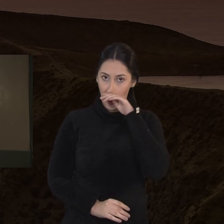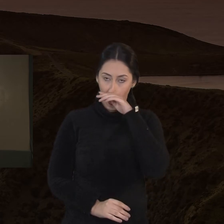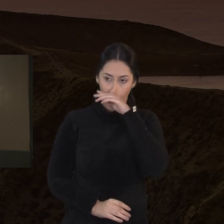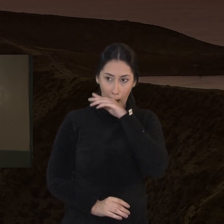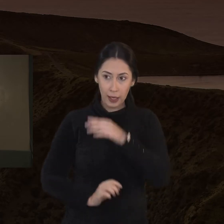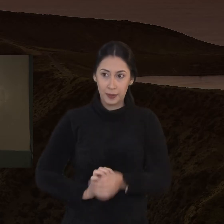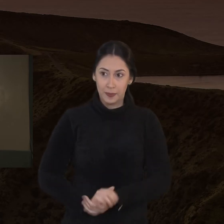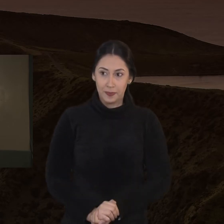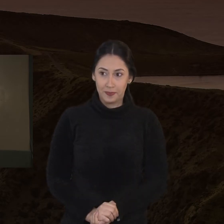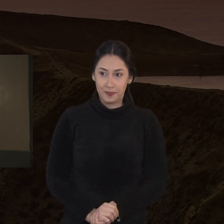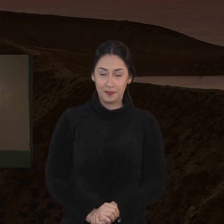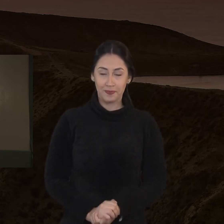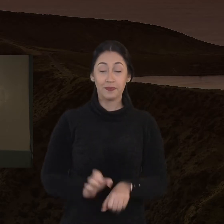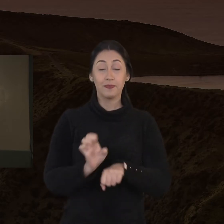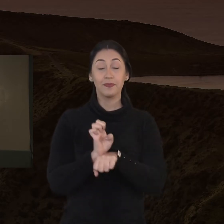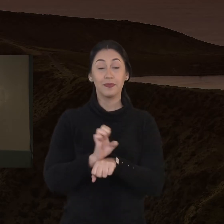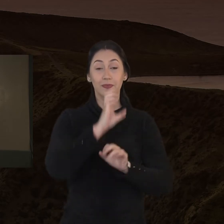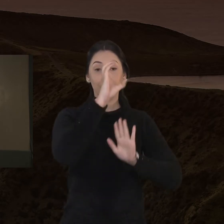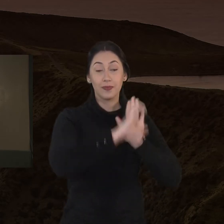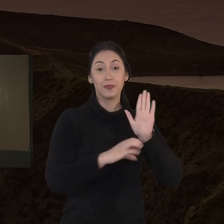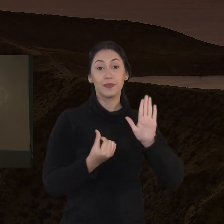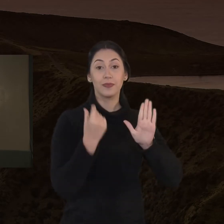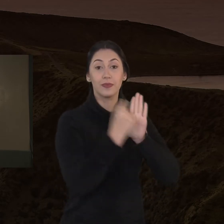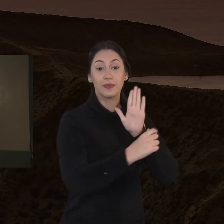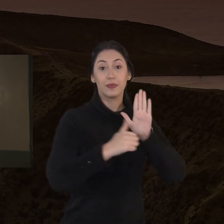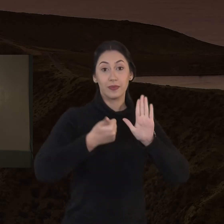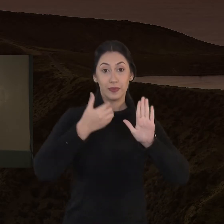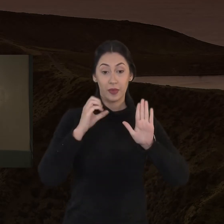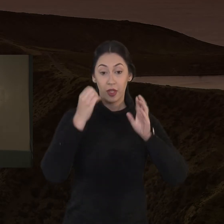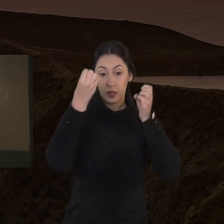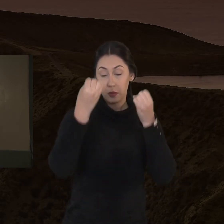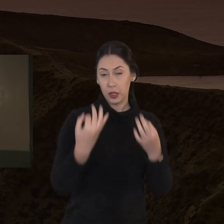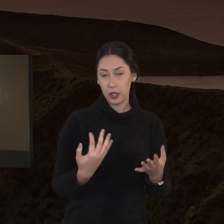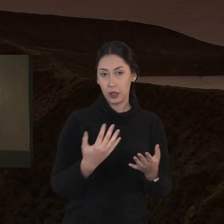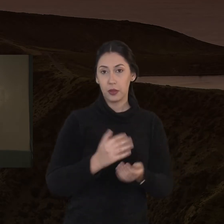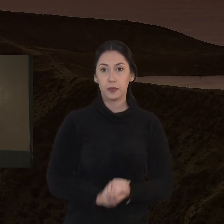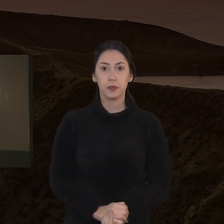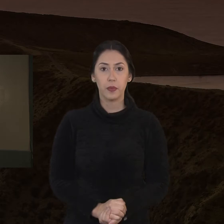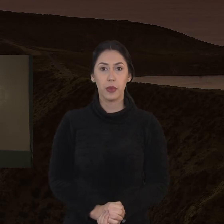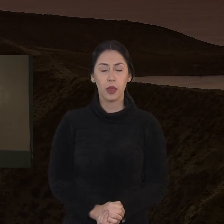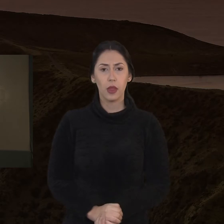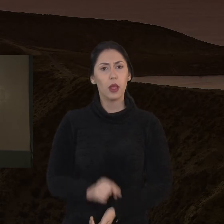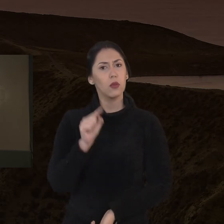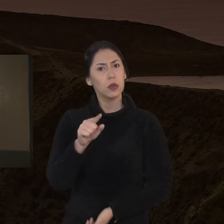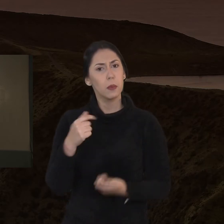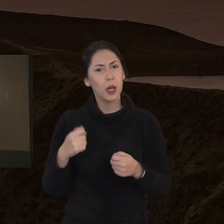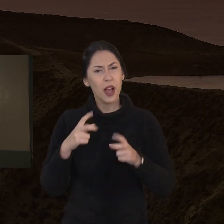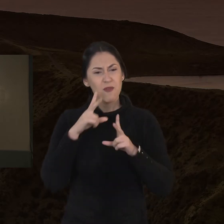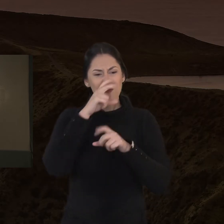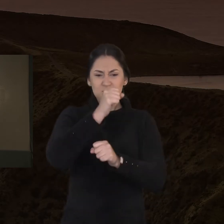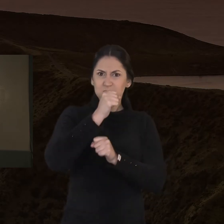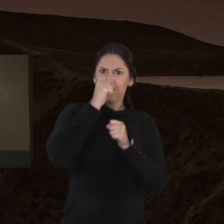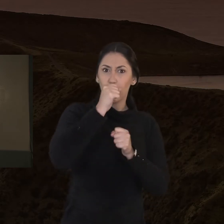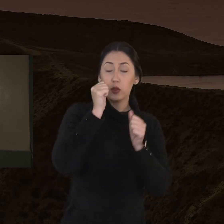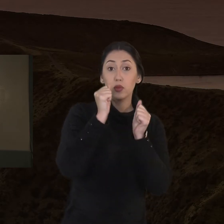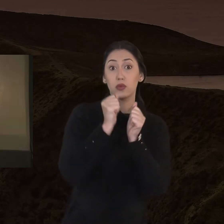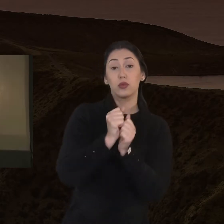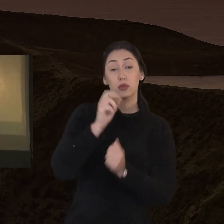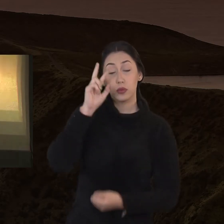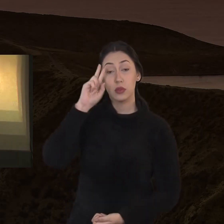em efésios capítulo 6 versículo 10 fala quanto a mais sede fortalecidos no senhor